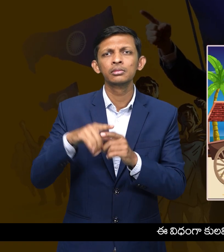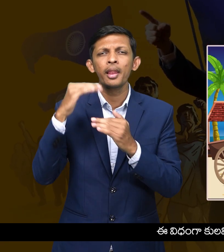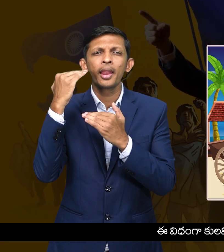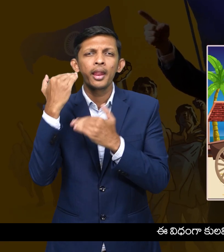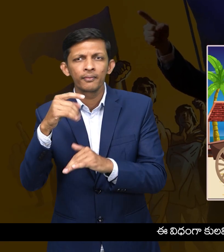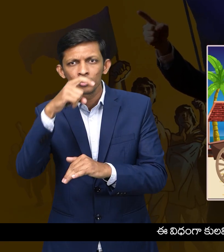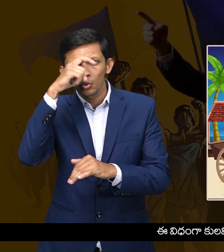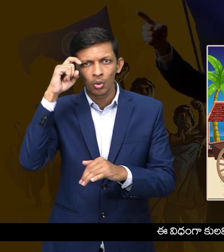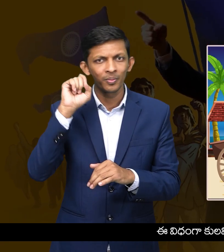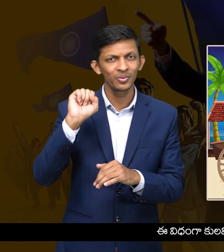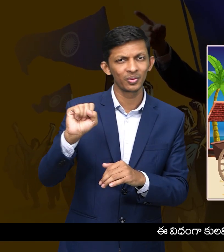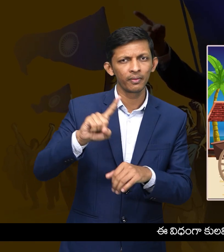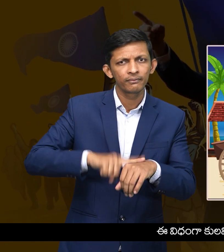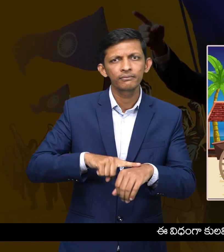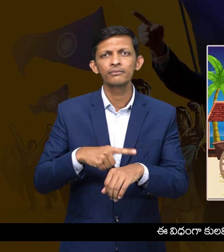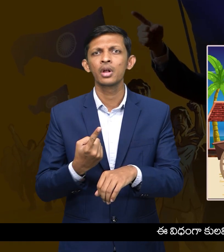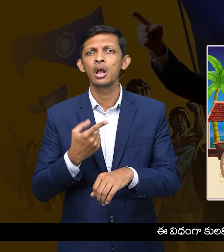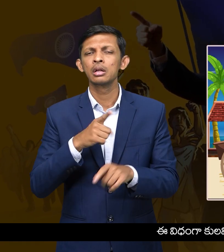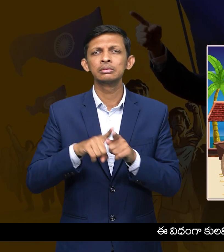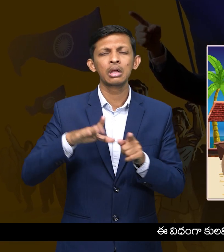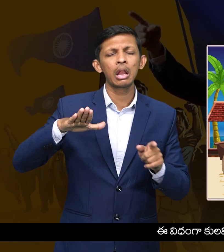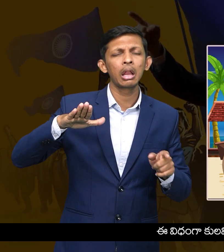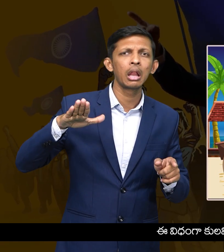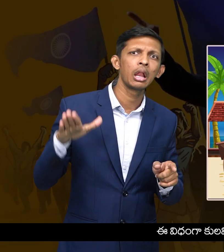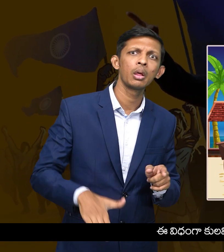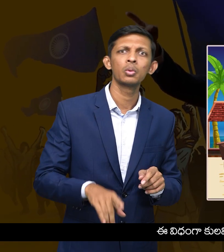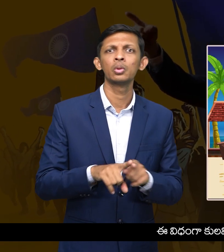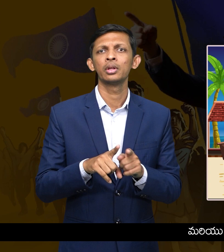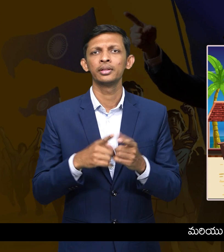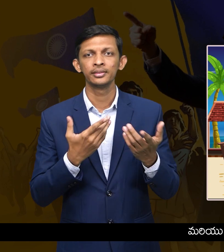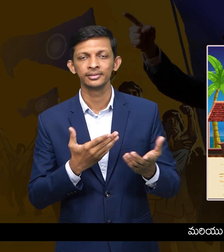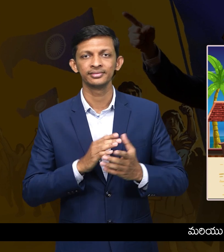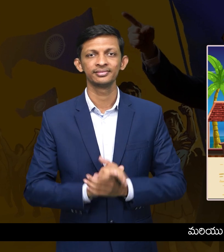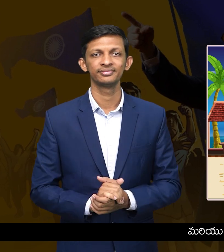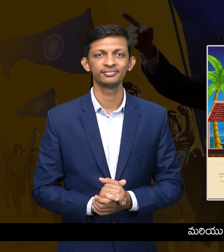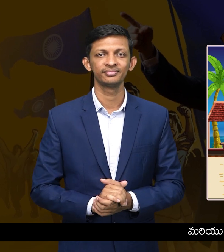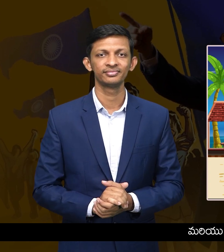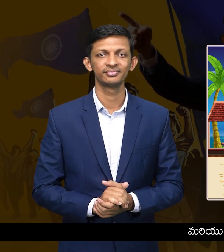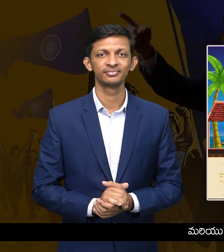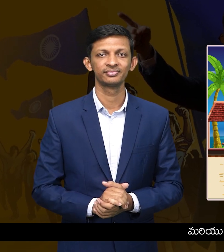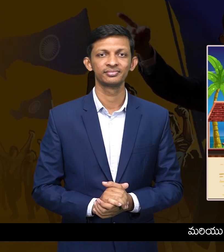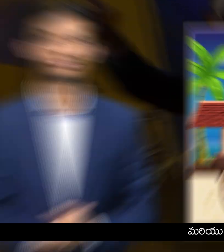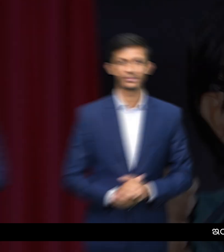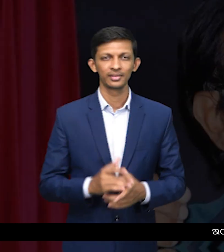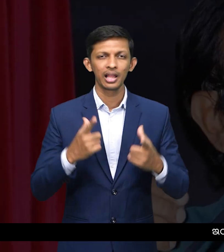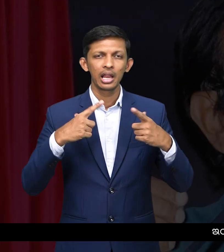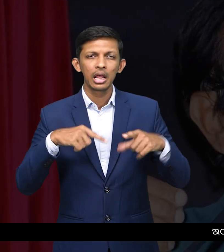ఈ విధంగా కుల వివక్ష దళితులకు ఉద్యోగ అవకాశాలను మరియు గౌరవాన్ని లేకుండా చేస్తుంది.